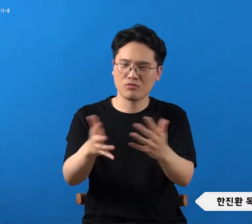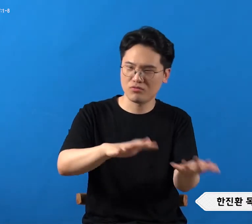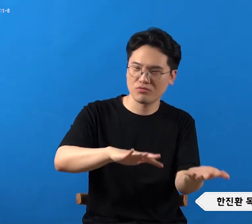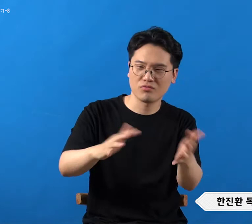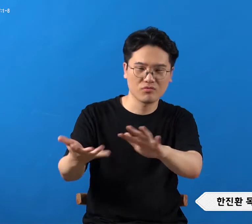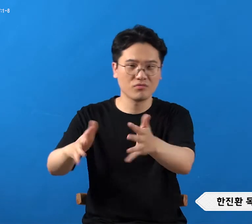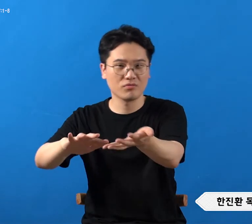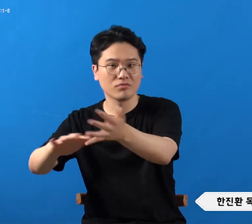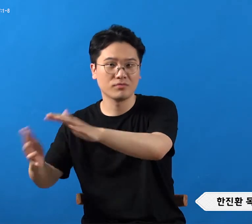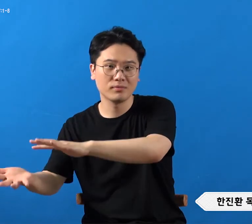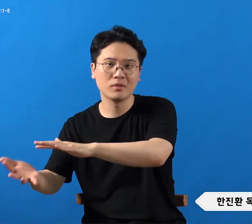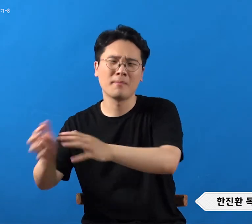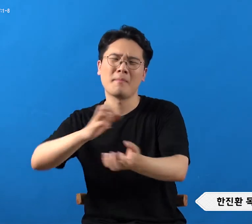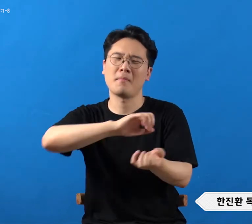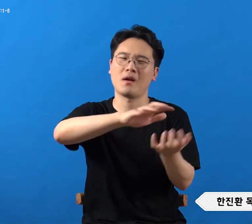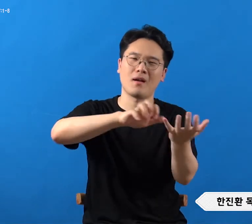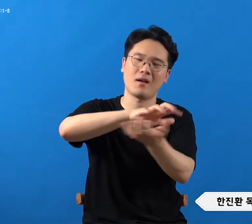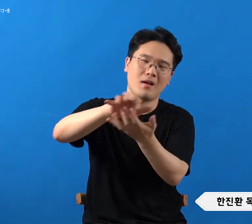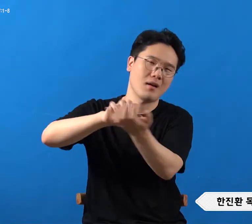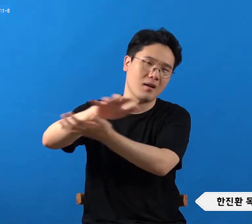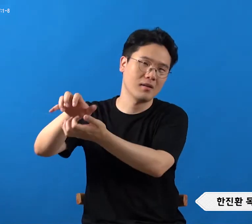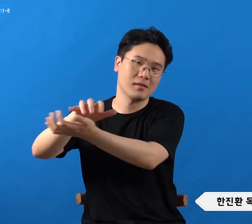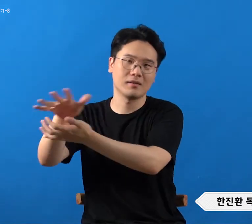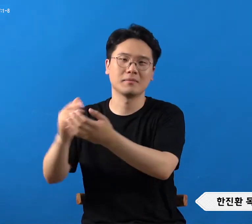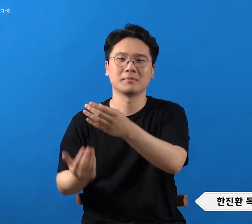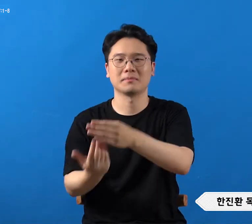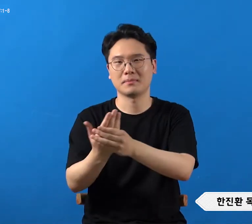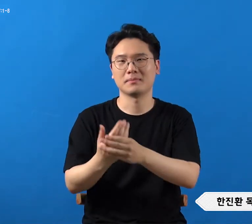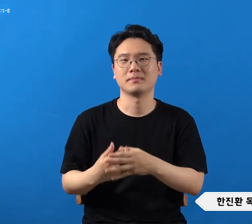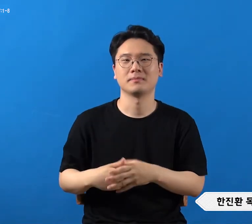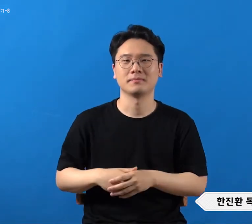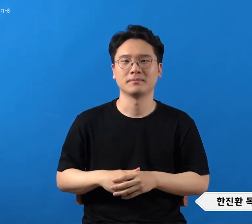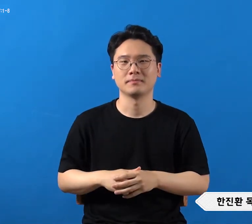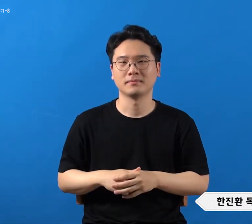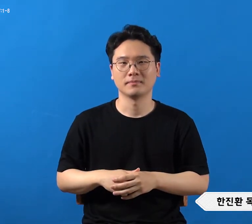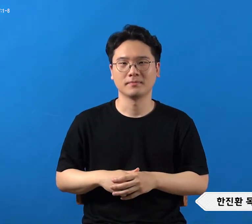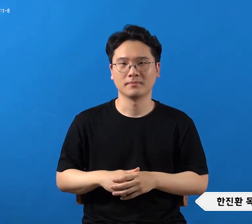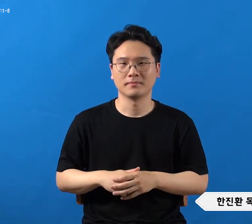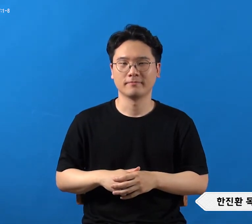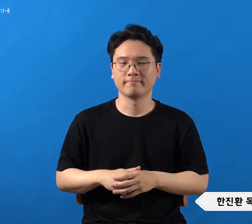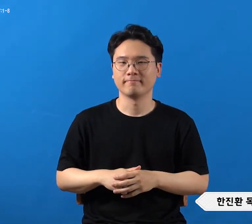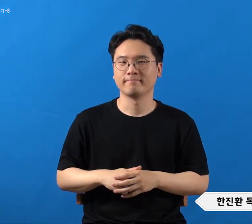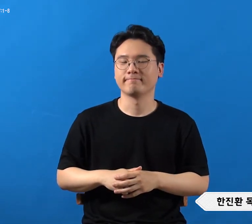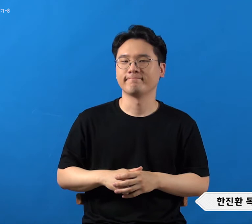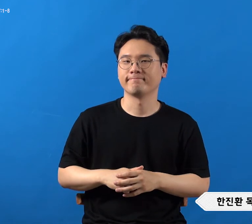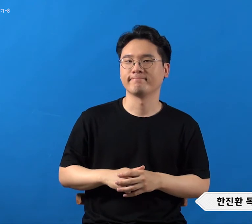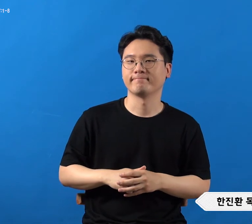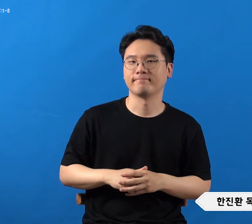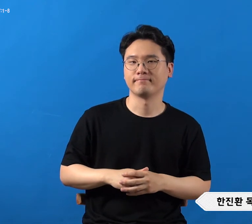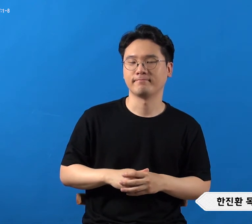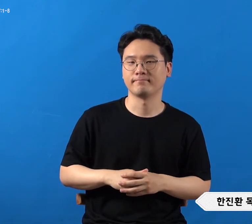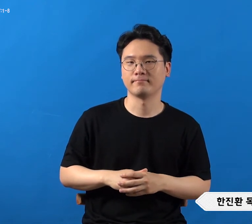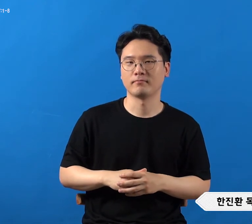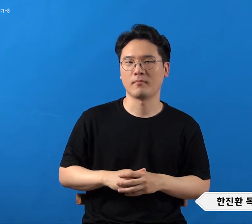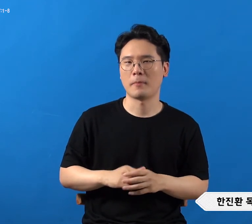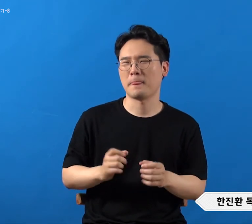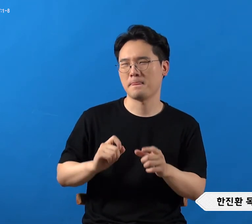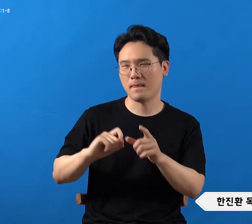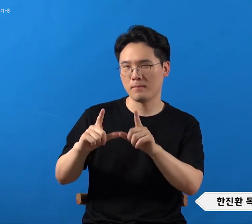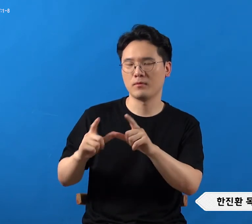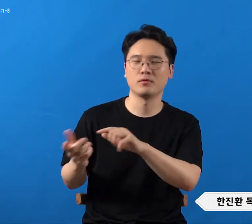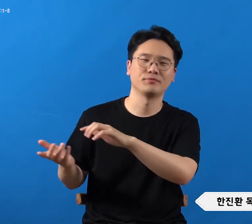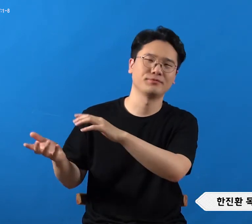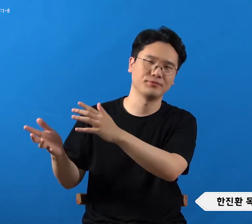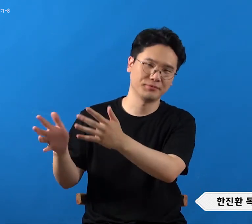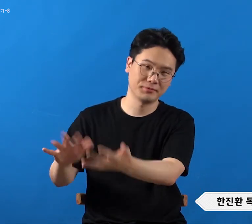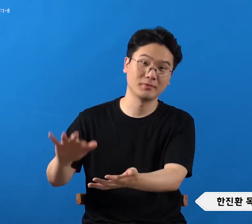베고 하는 대혼란이 일어났습니다. 그래서 다 잠열을 해버리고 말았습니다.